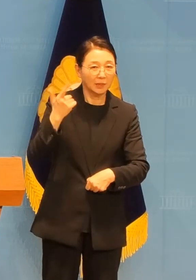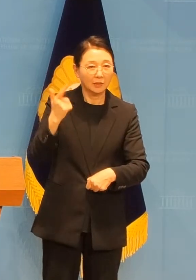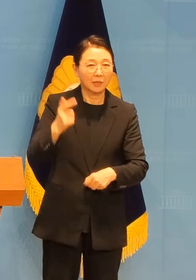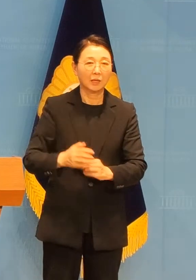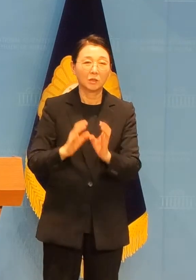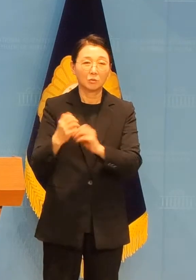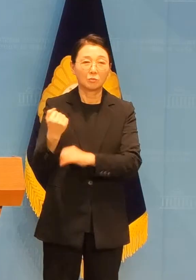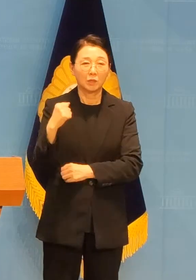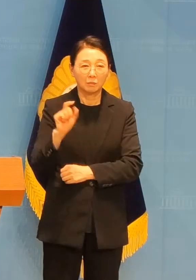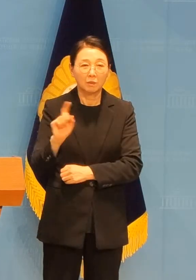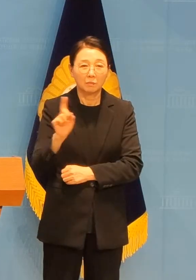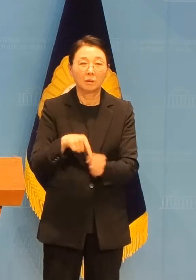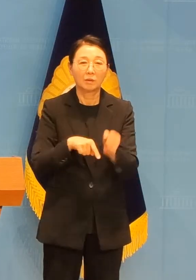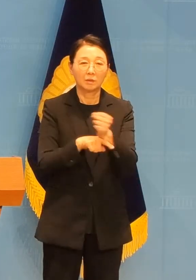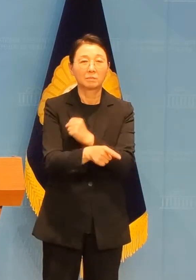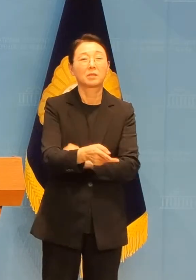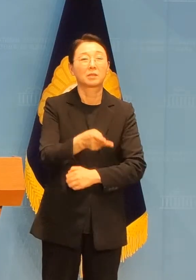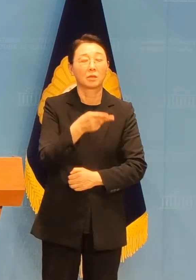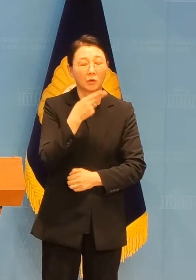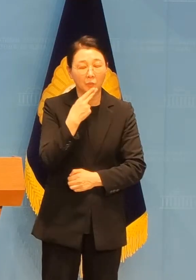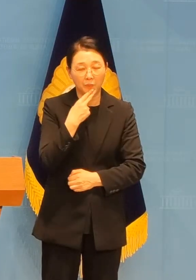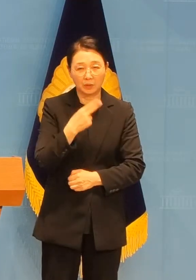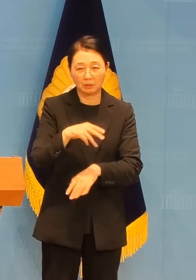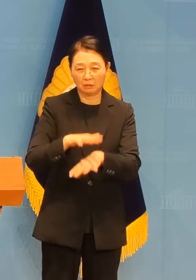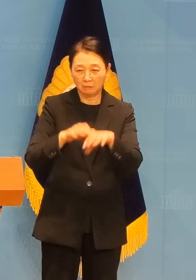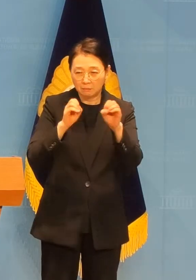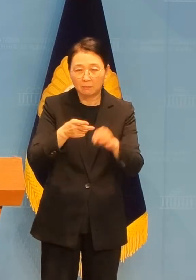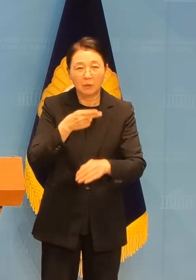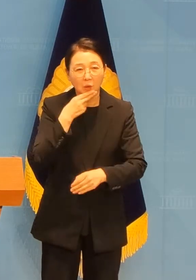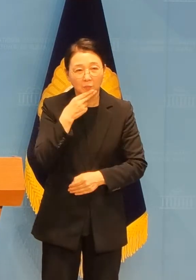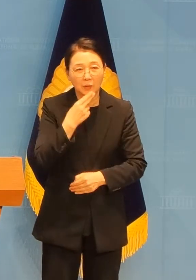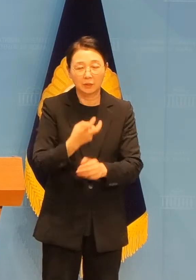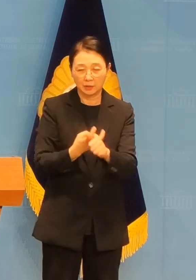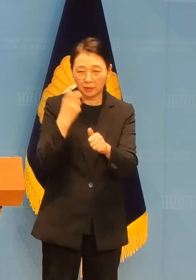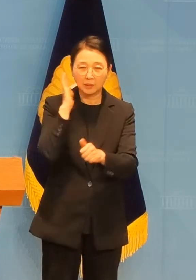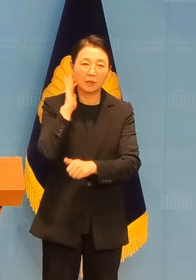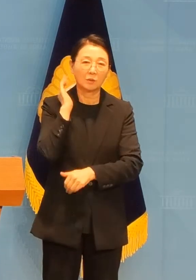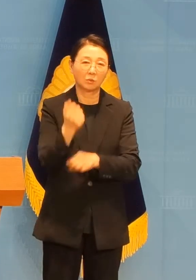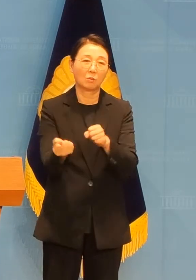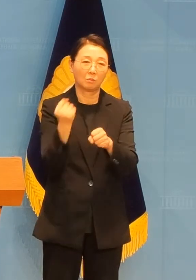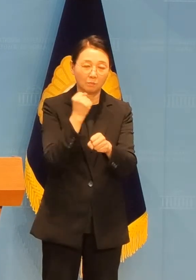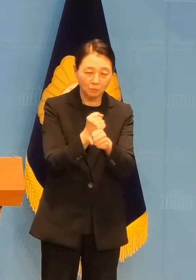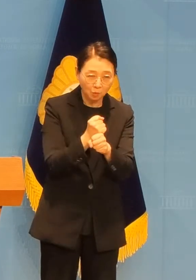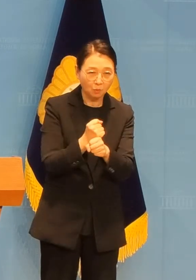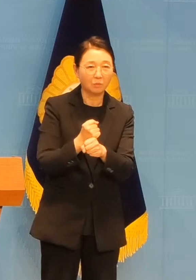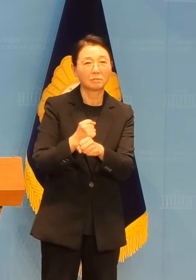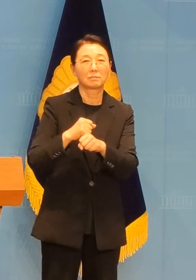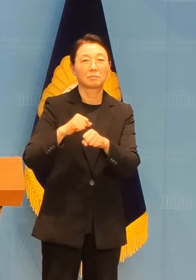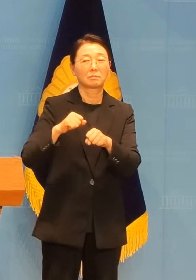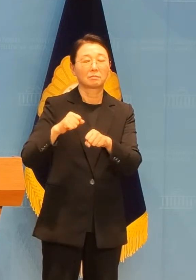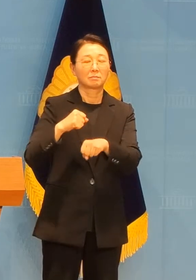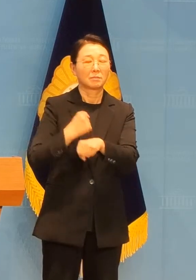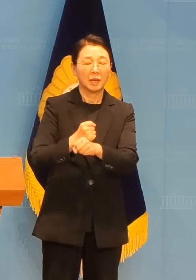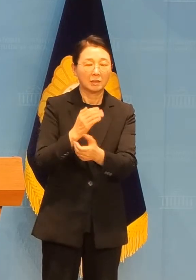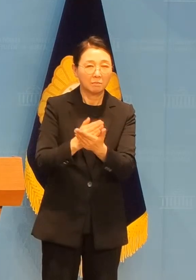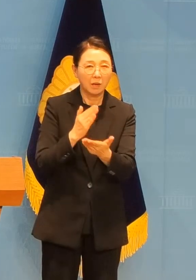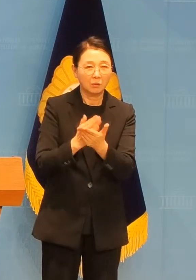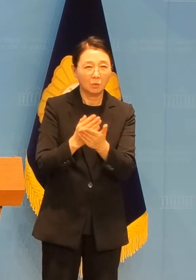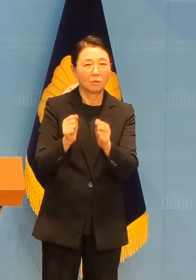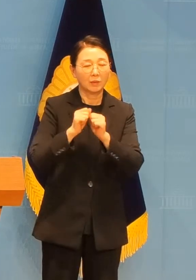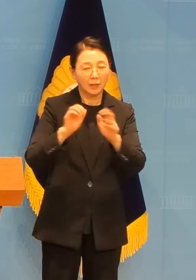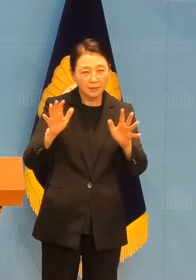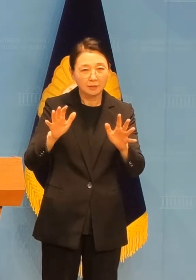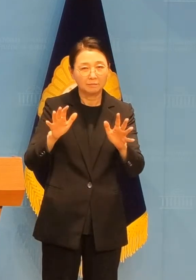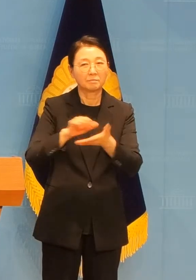국민의힘은 아무런 의미도 소용도 없는 탄핵 대통령 복권 시도 그만두고 해산의 길을